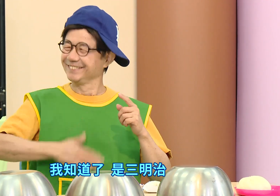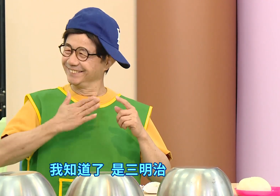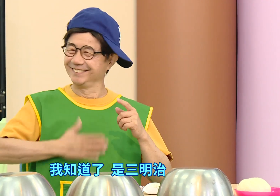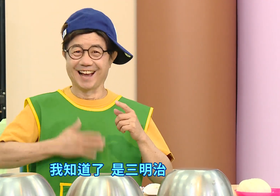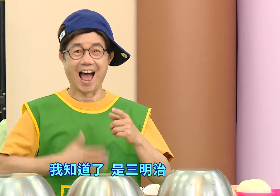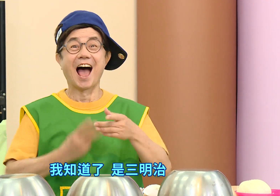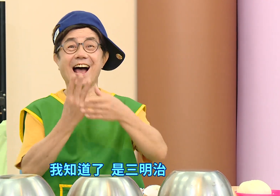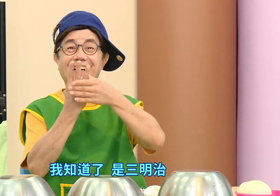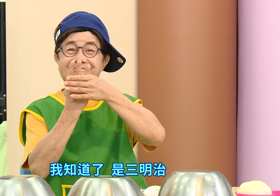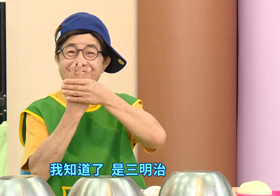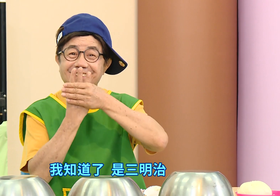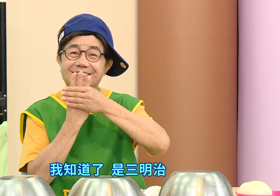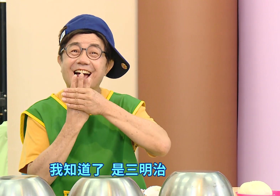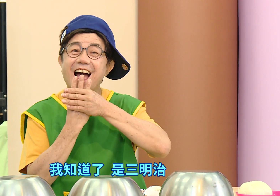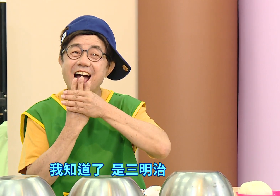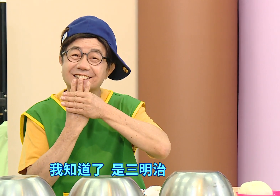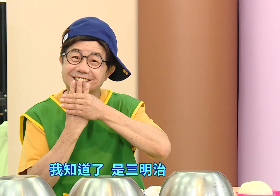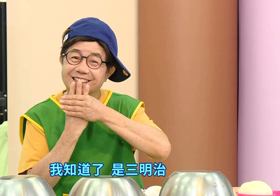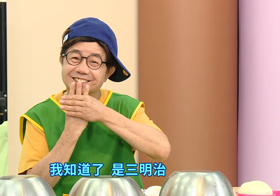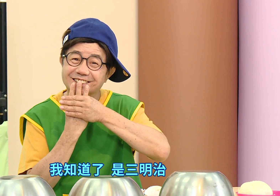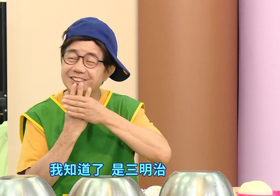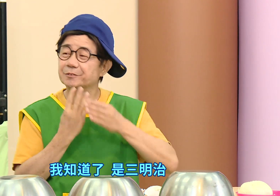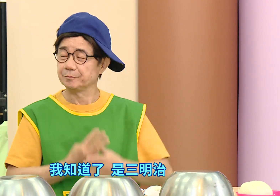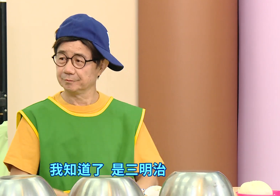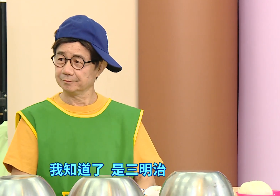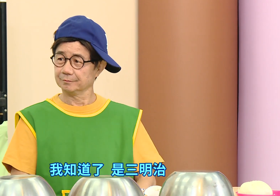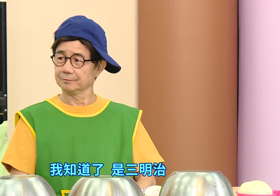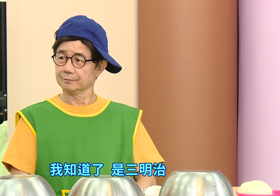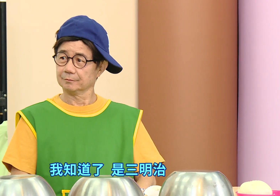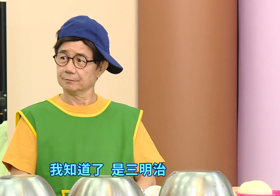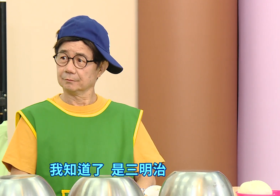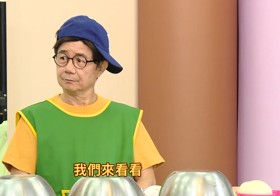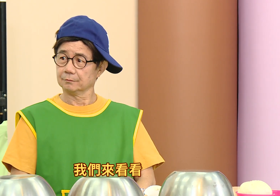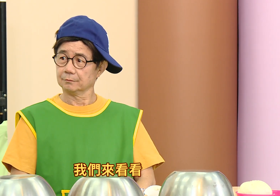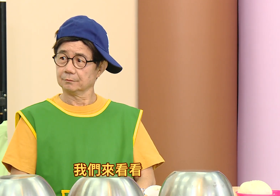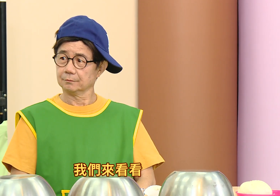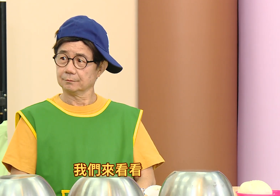知道了是三明治是來看看